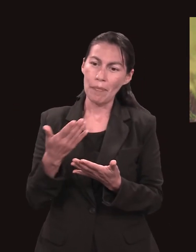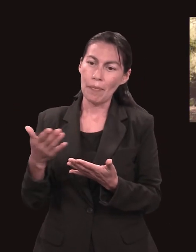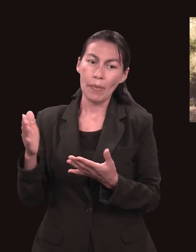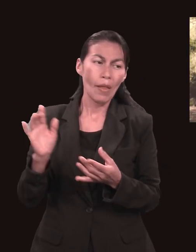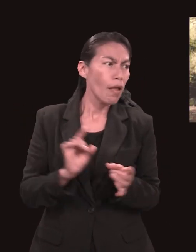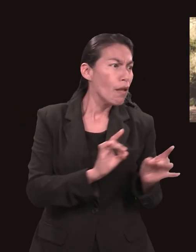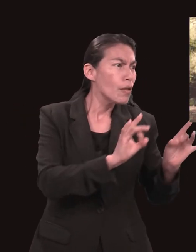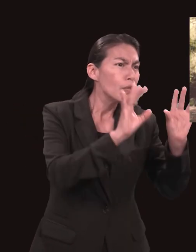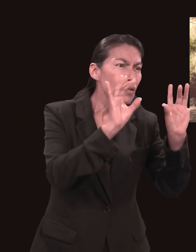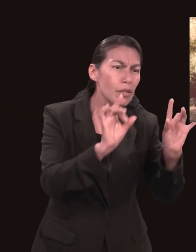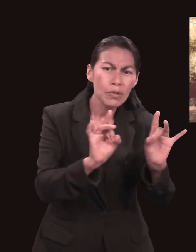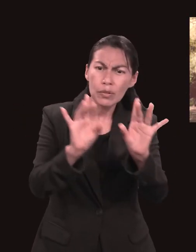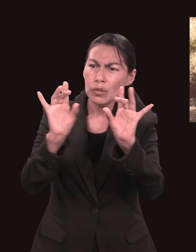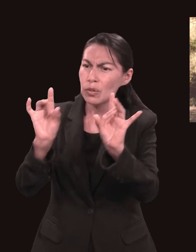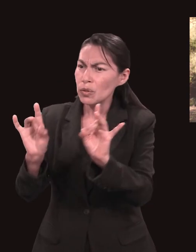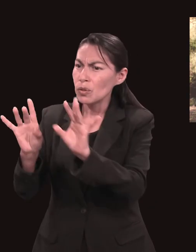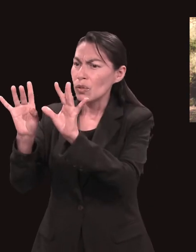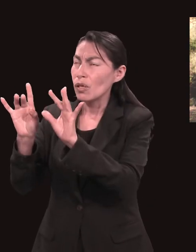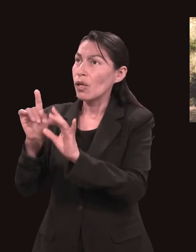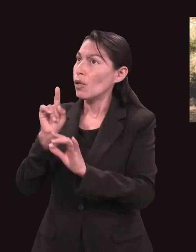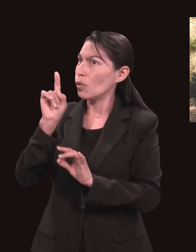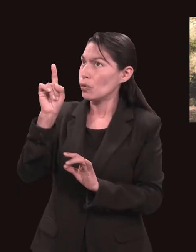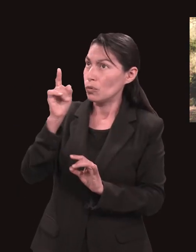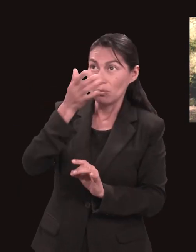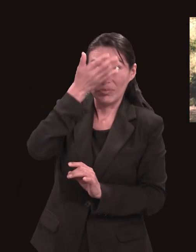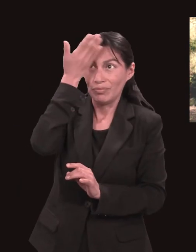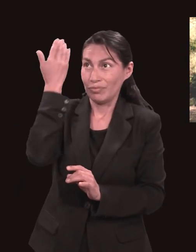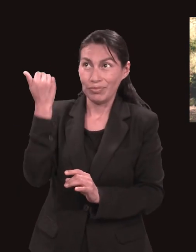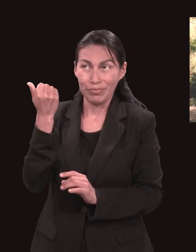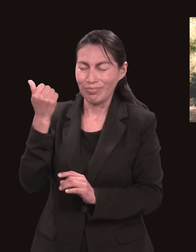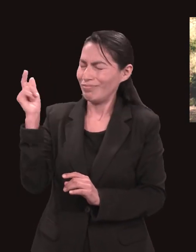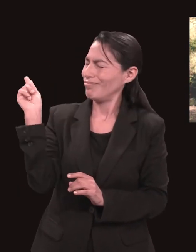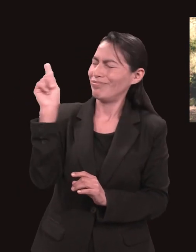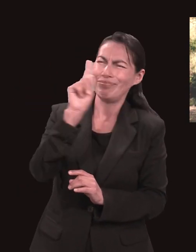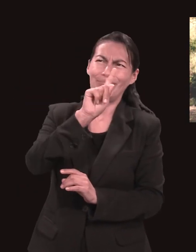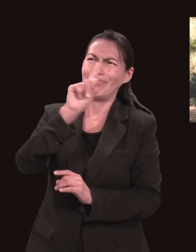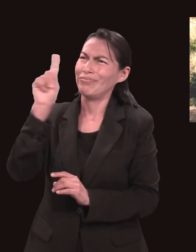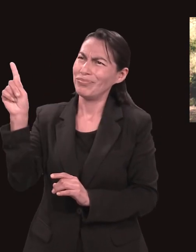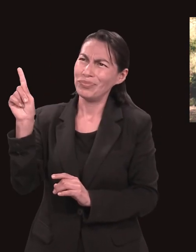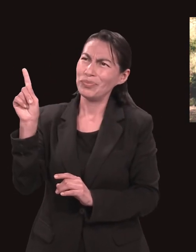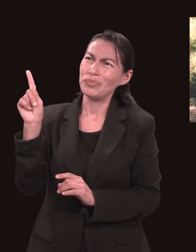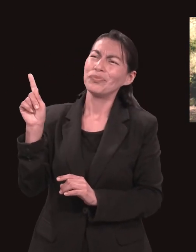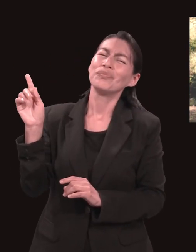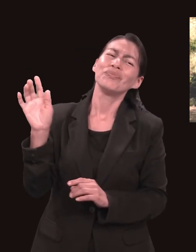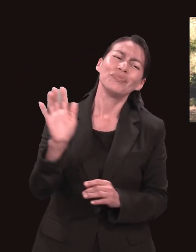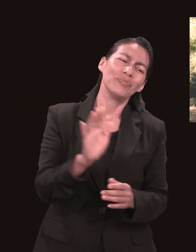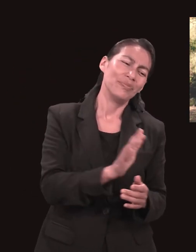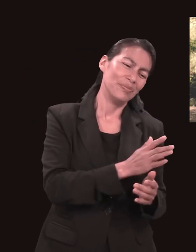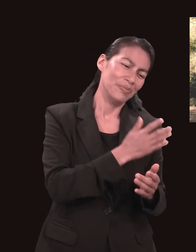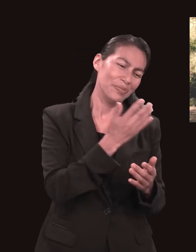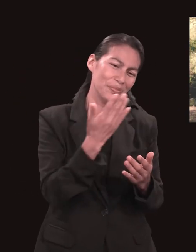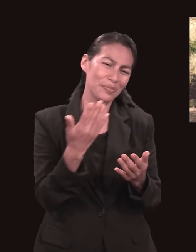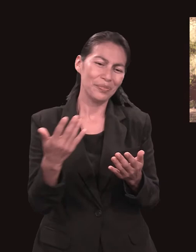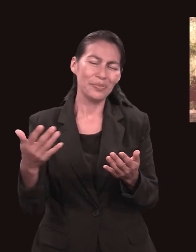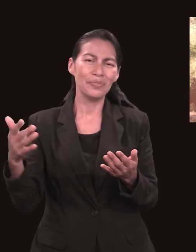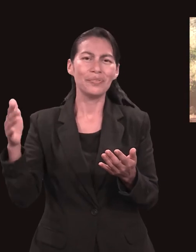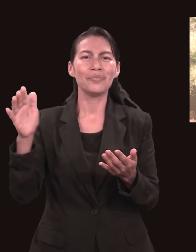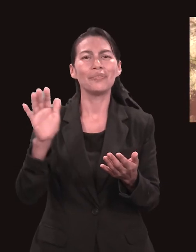no hay nada de eso el que tú no sepas